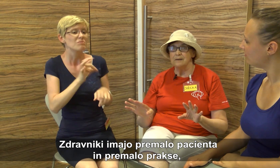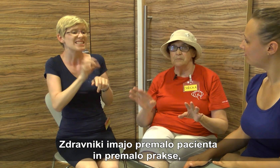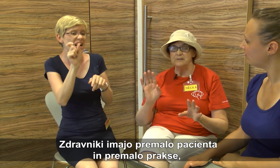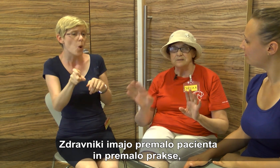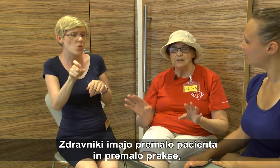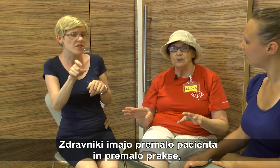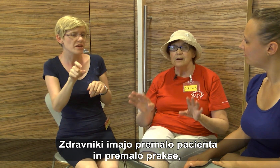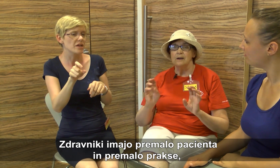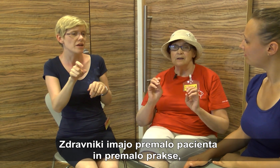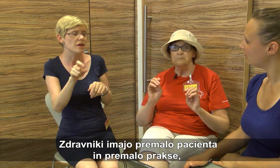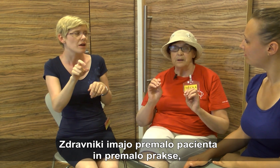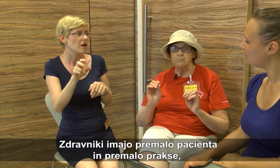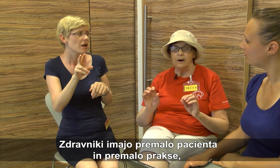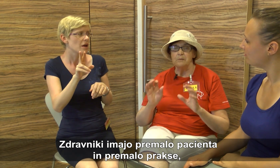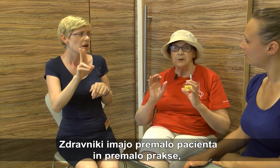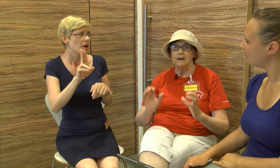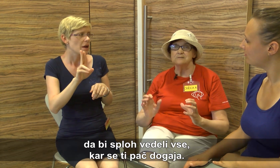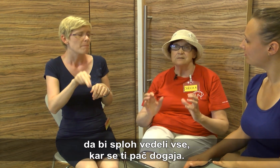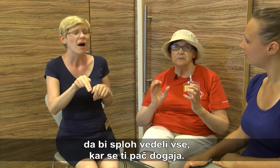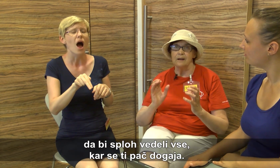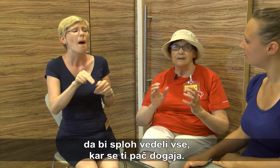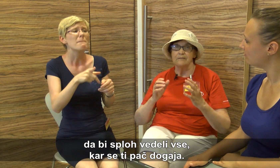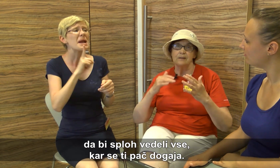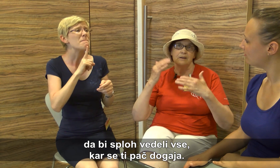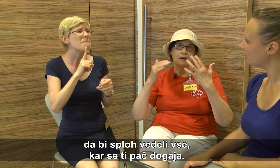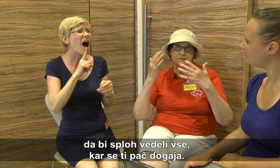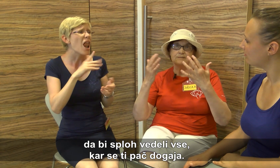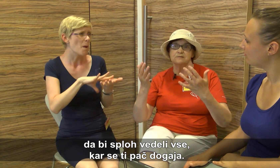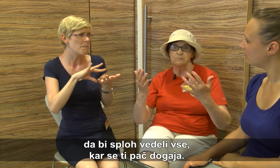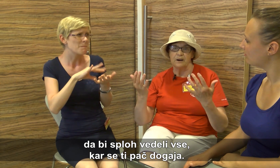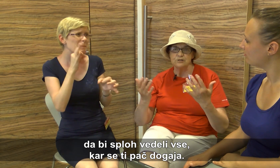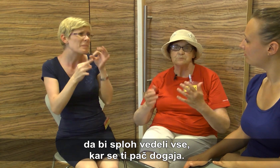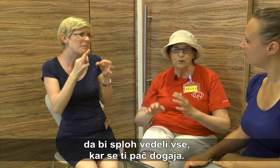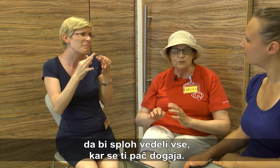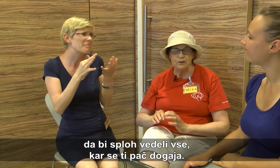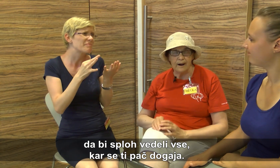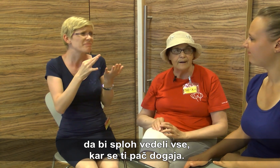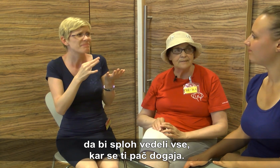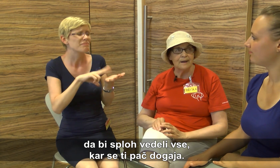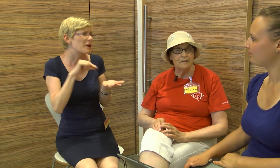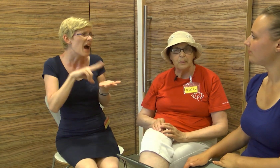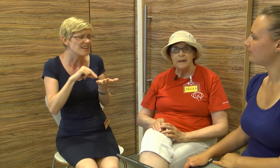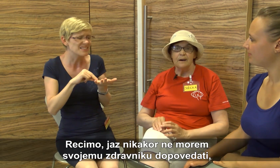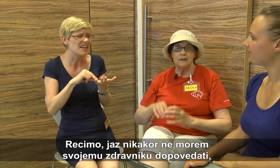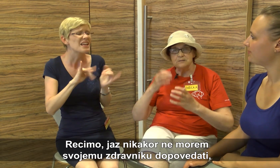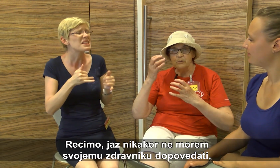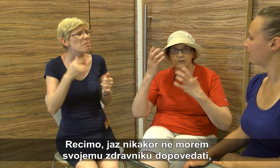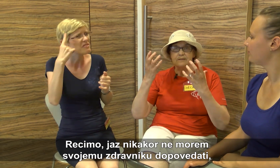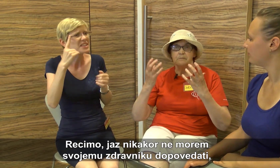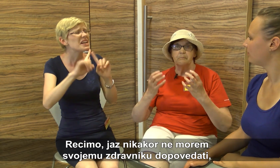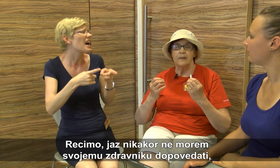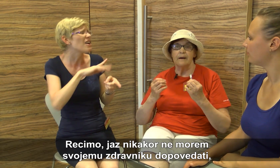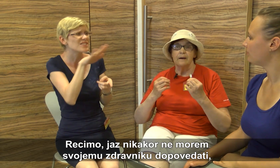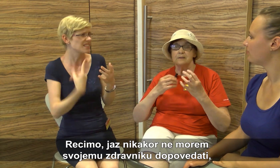премало пациента и премало пракса да би лах ведели кај все се ти пач сплох догаја. Рецимо,